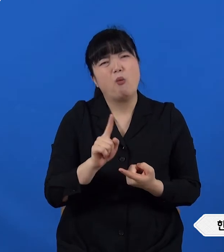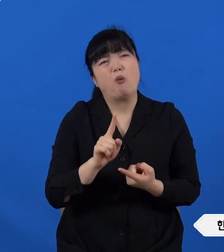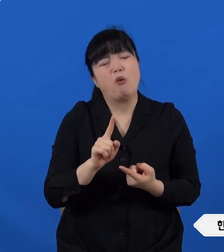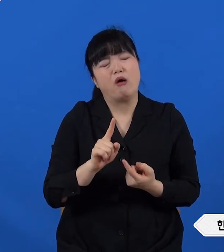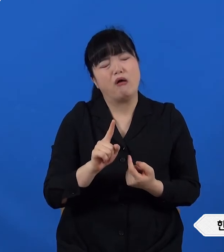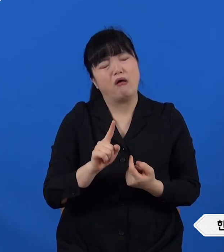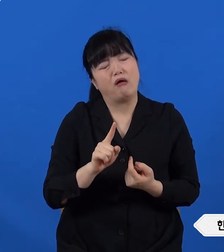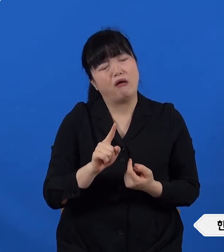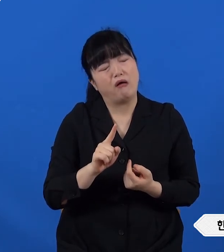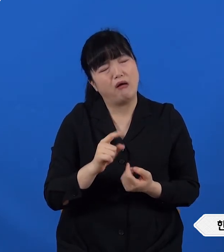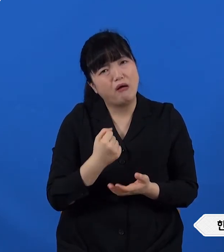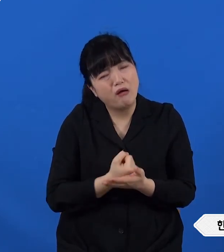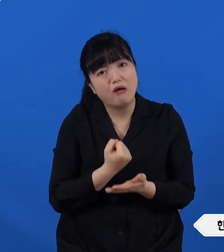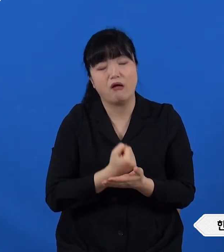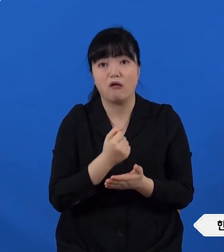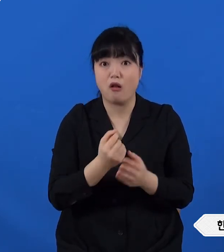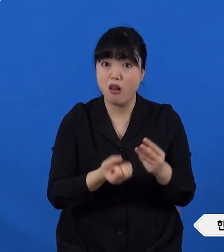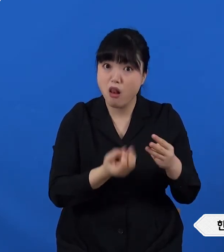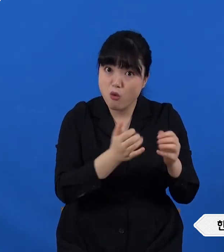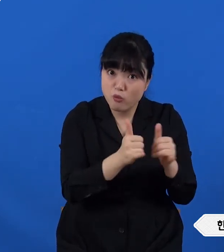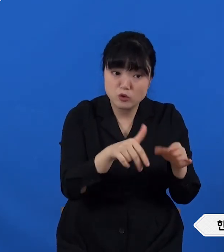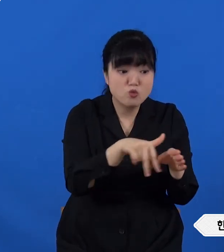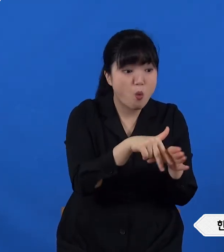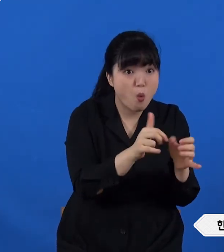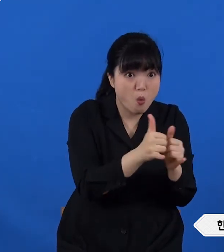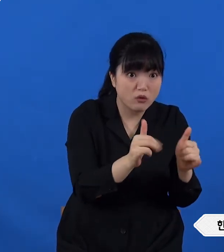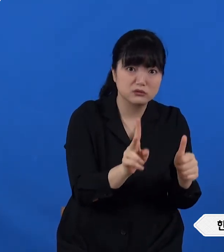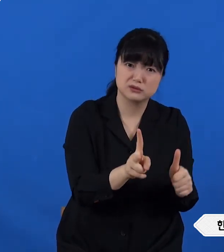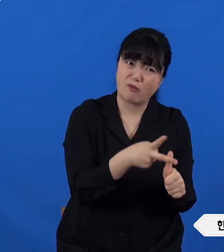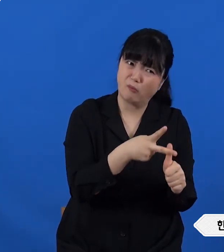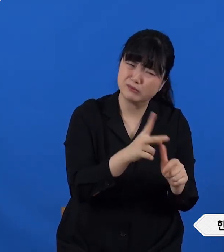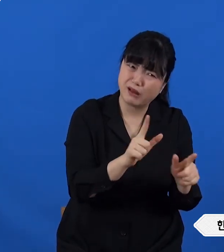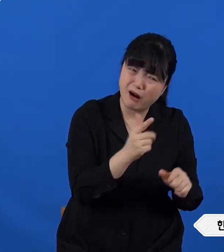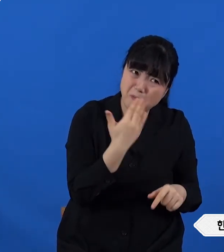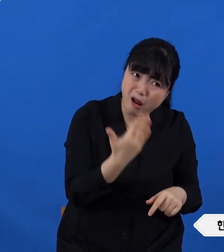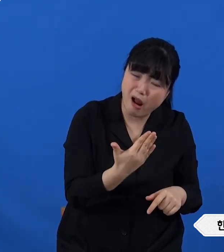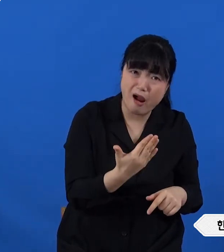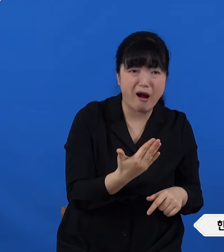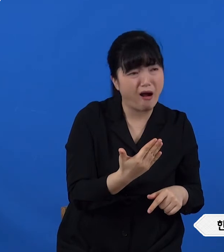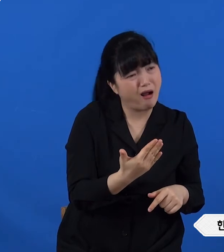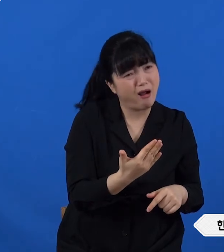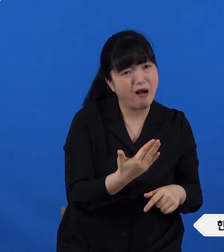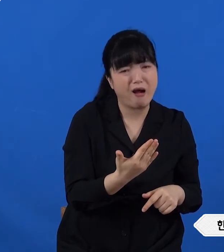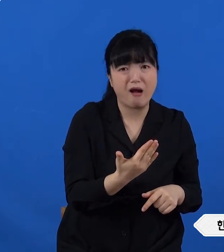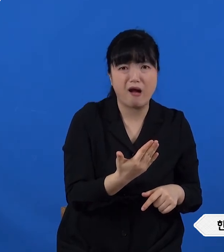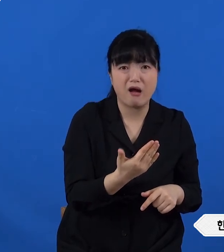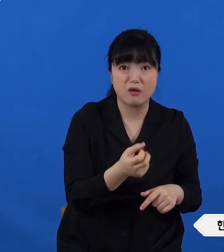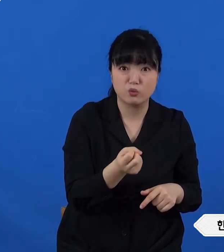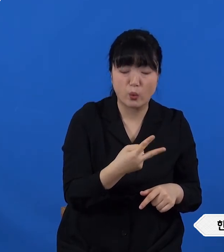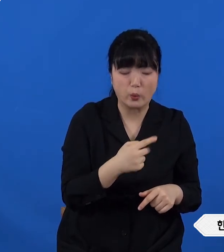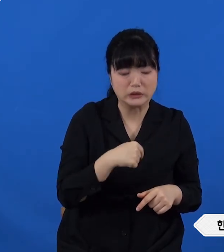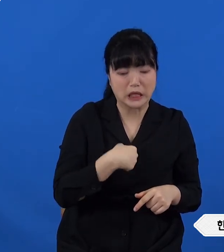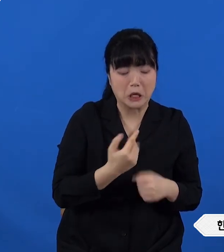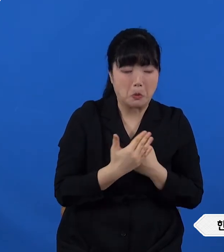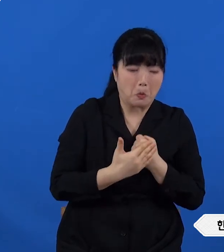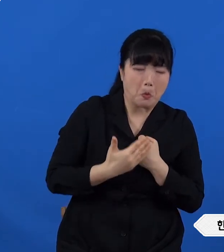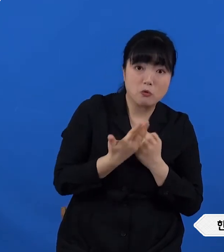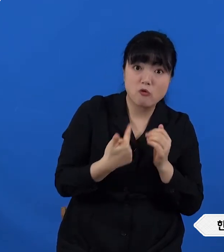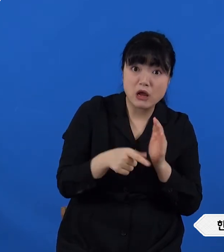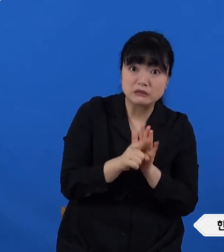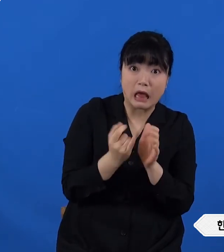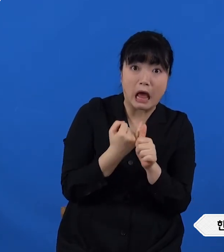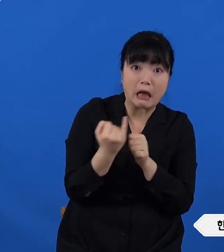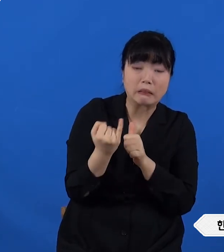레위인은 종교인인데도 그 사람이 첩을 얻어서 살지를 않나? 자기 살겠다고 그냥